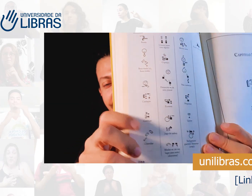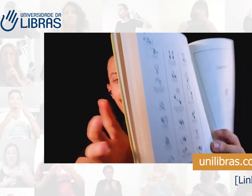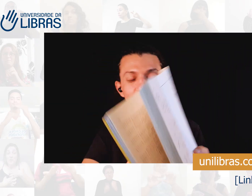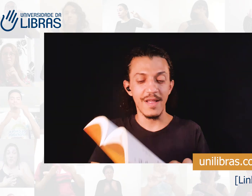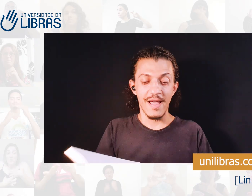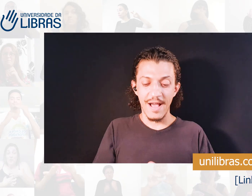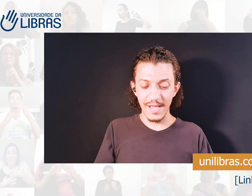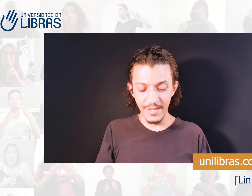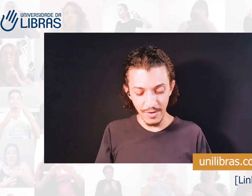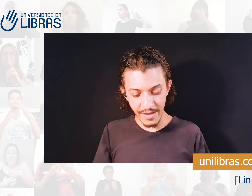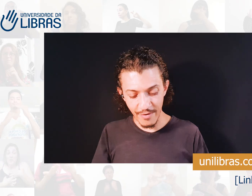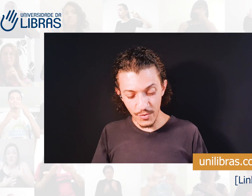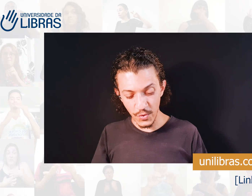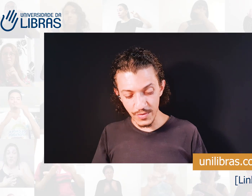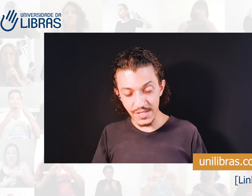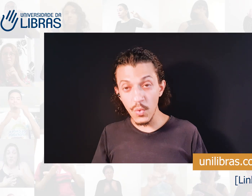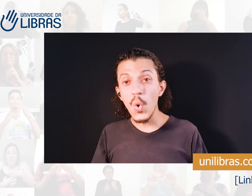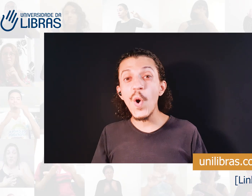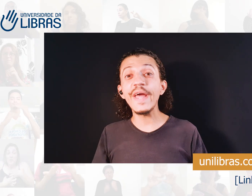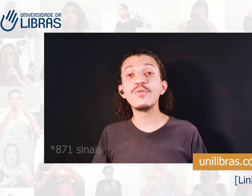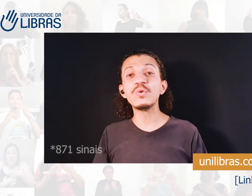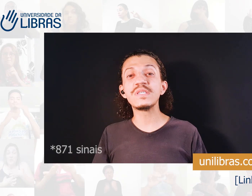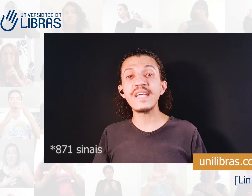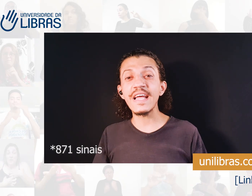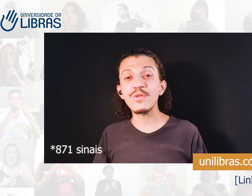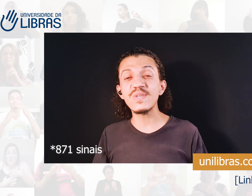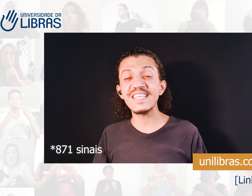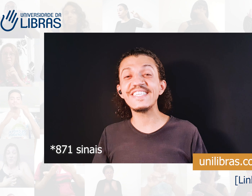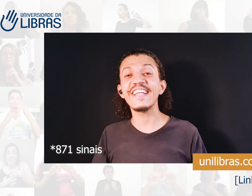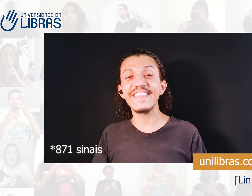vendo? Então, aqui no livro, ao todo, são